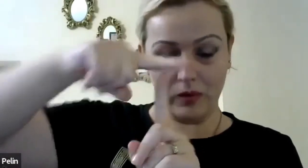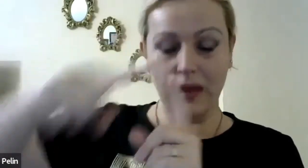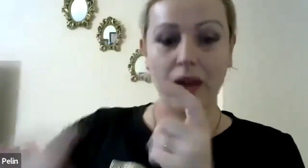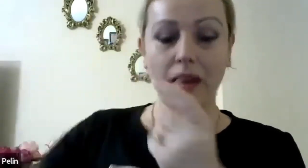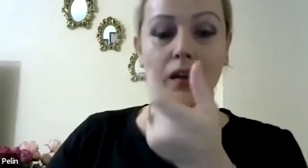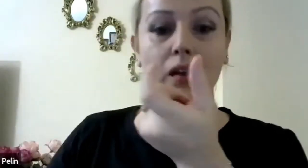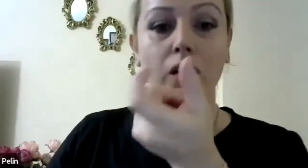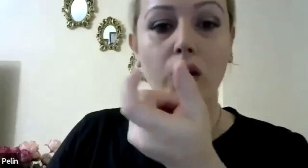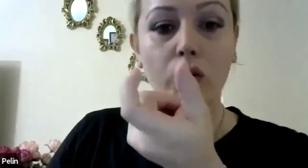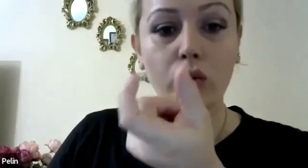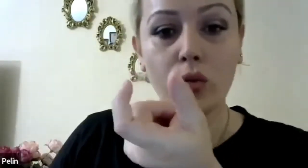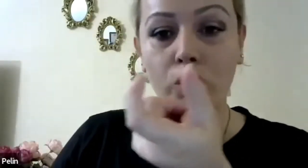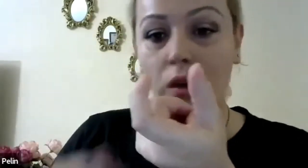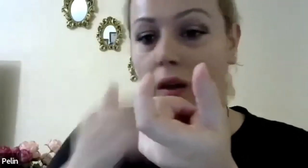Güzel. U.